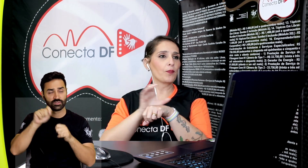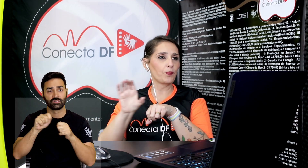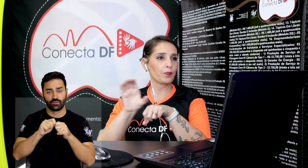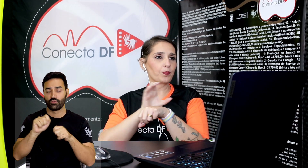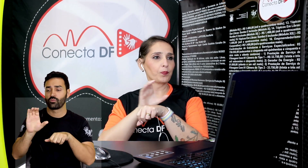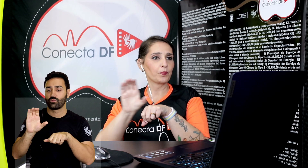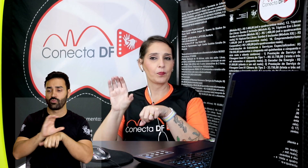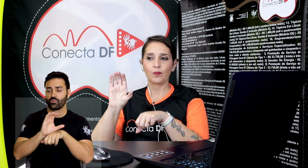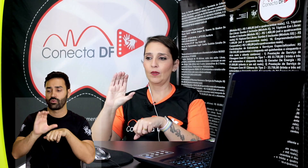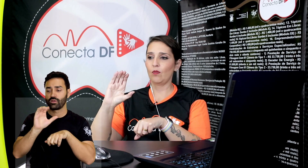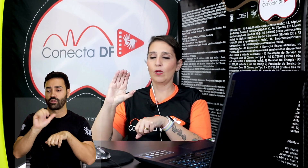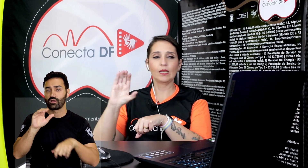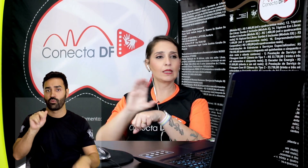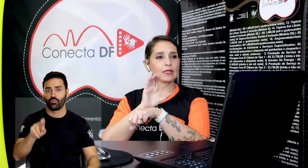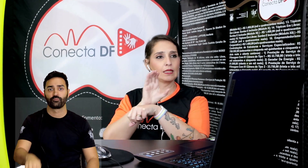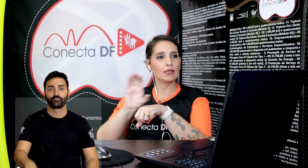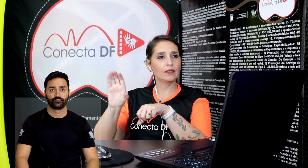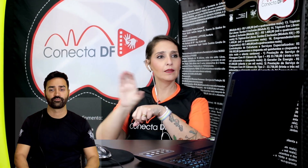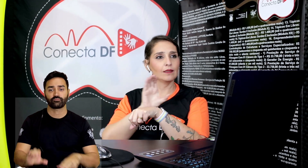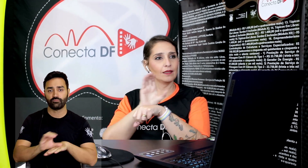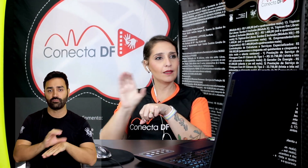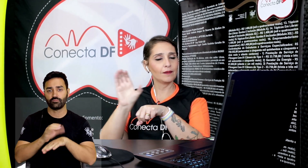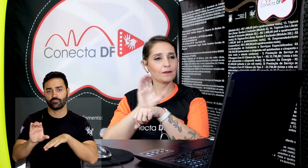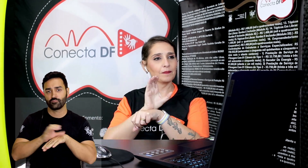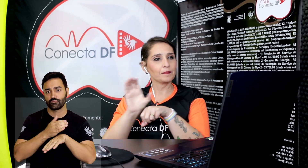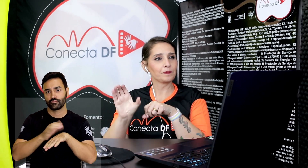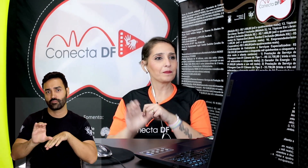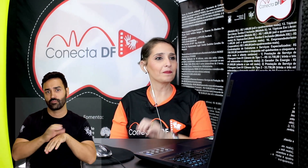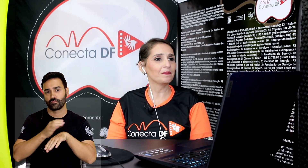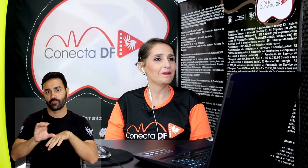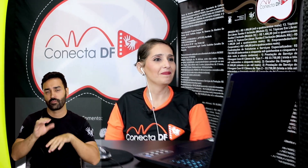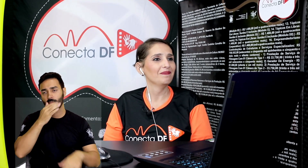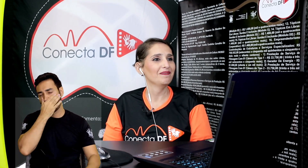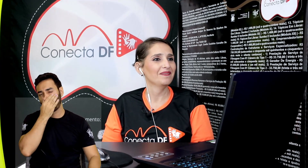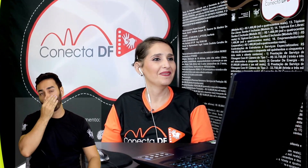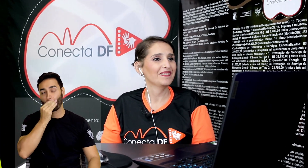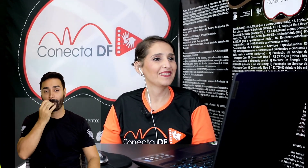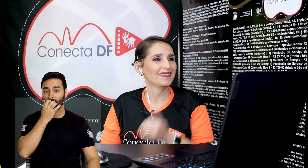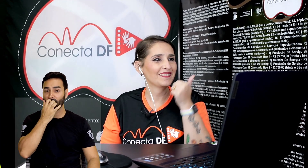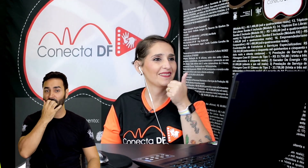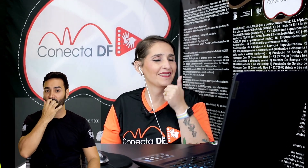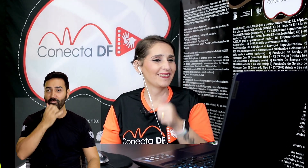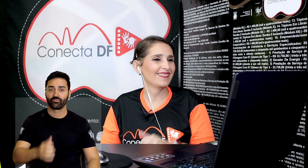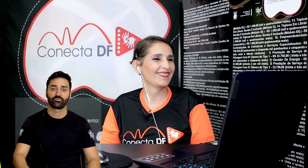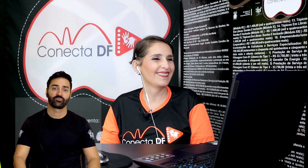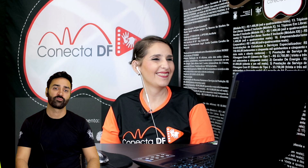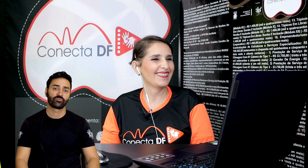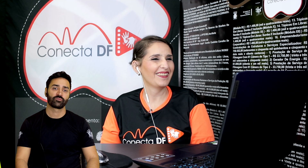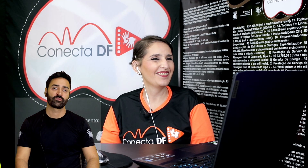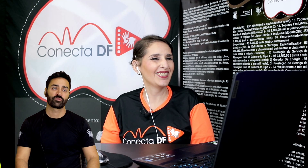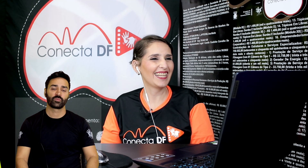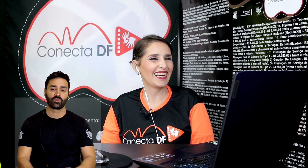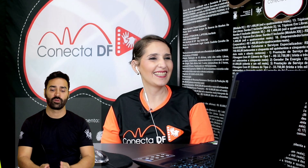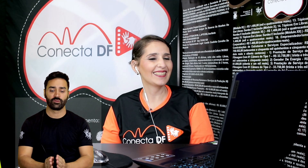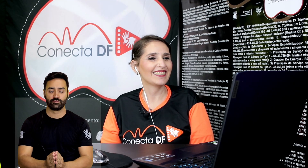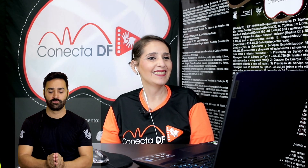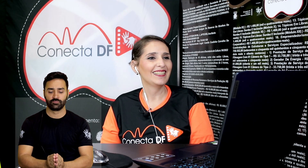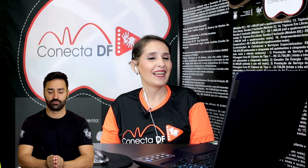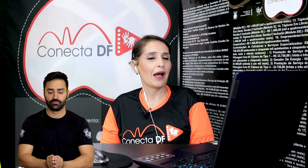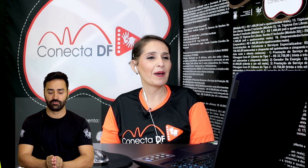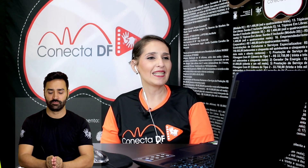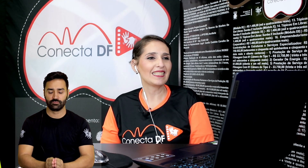cacau. Então, uma letra C aqui. Tá bom, então. Obrigada. Por